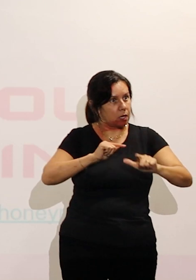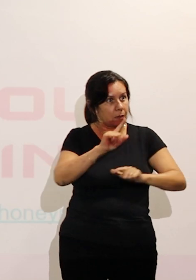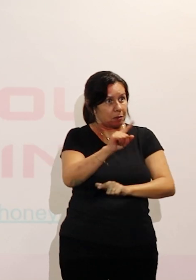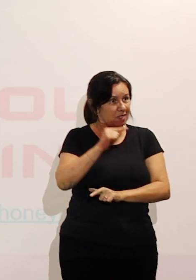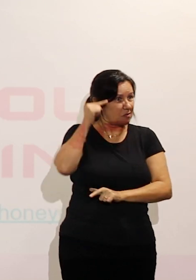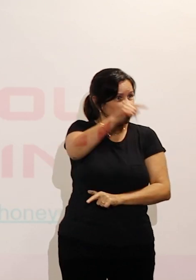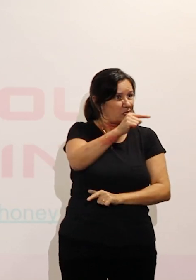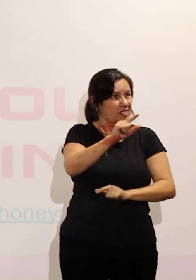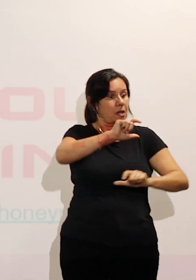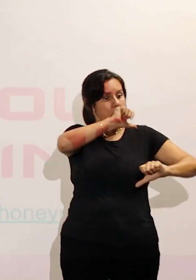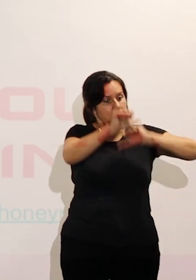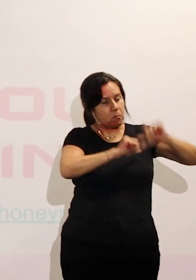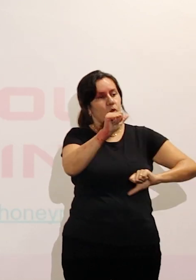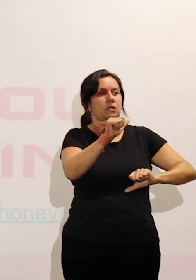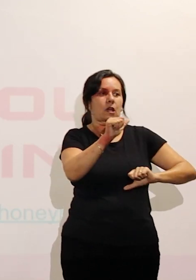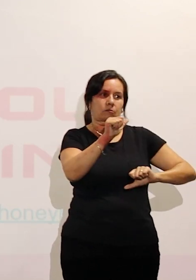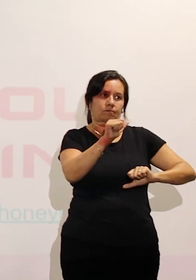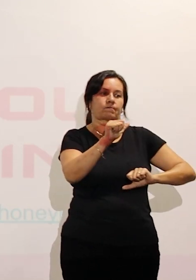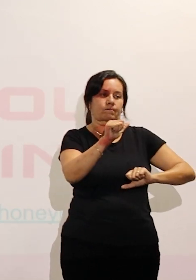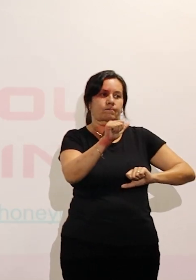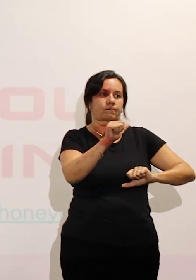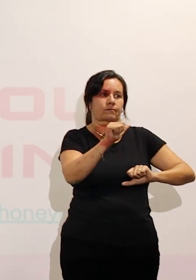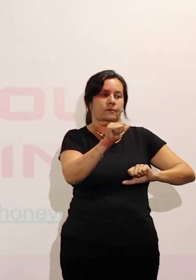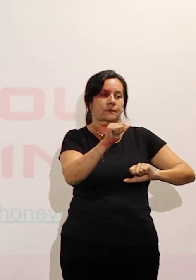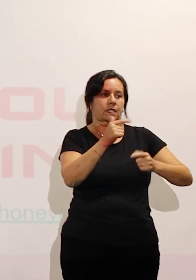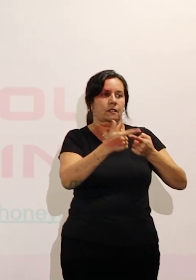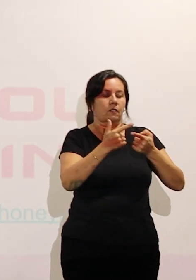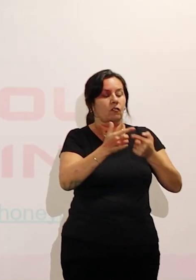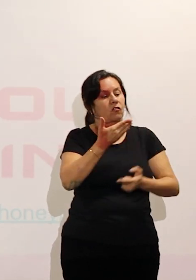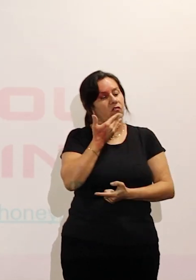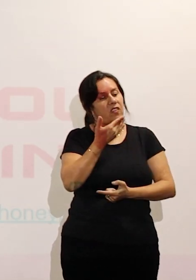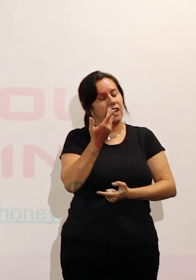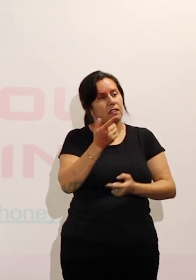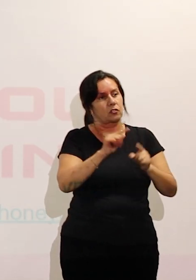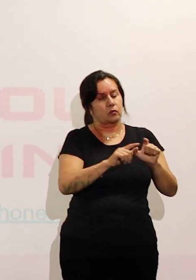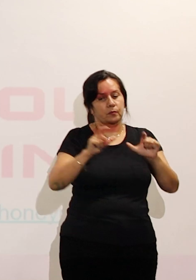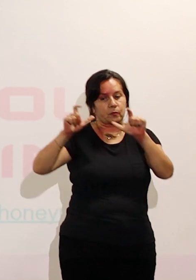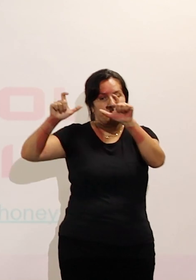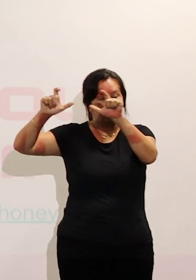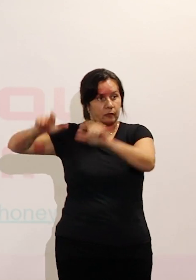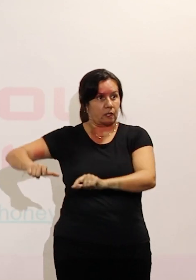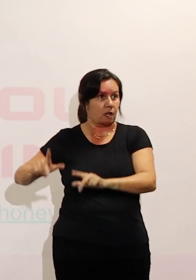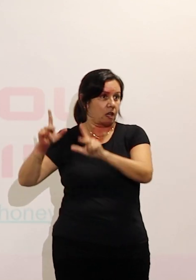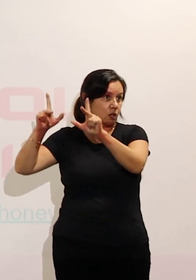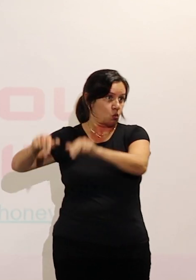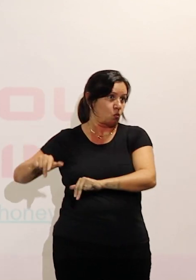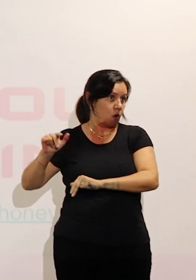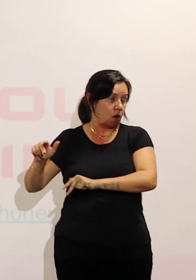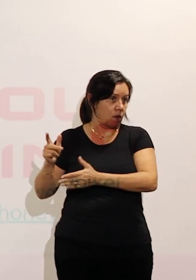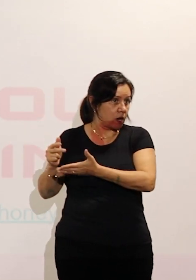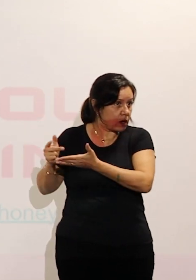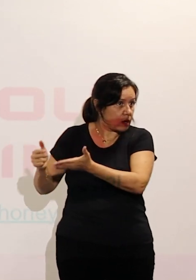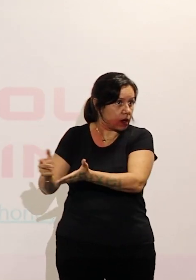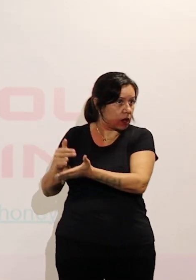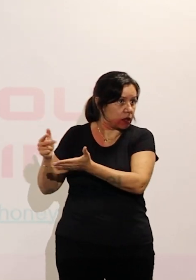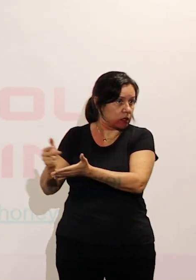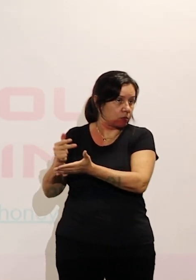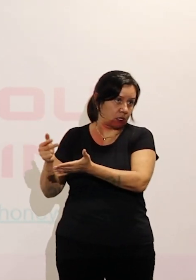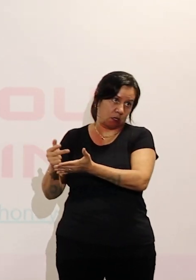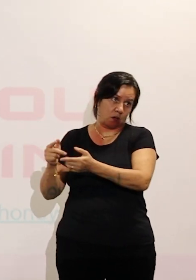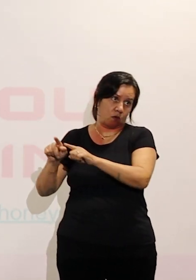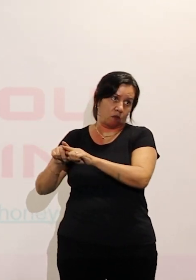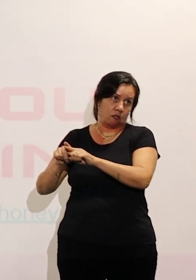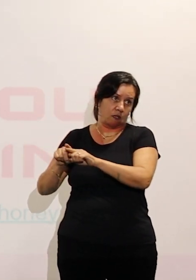isso muito fácil e brincar com esse concept art muito fácil. O mesmo vale um pouco para as animações. Às vezes você vai fazer uma animação